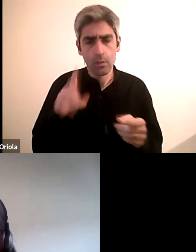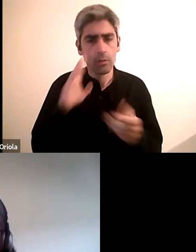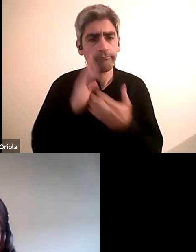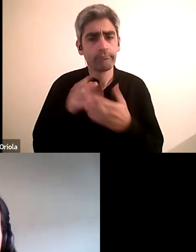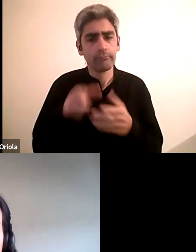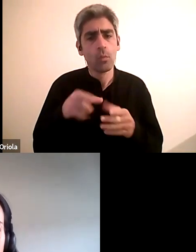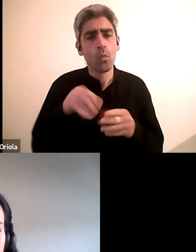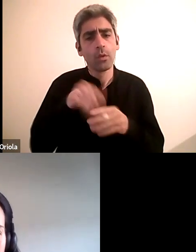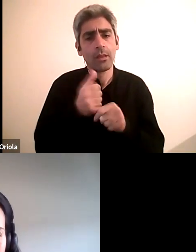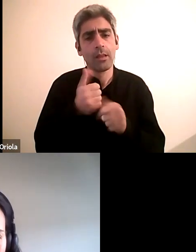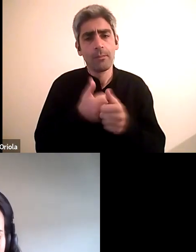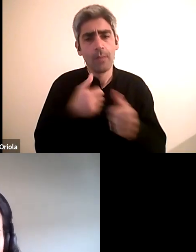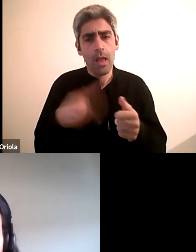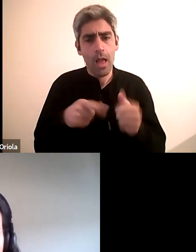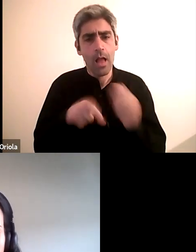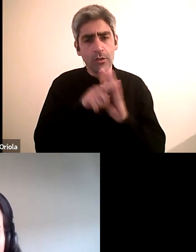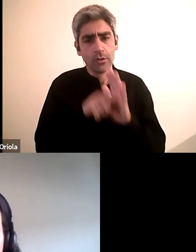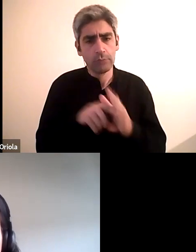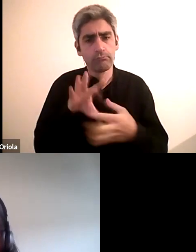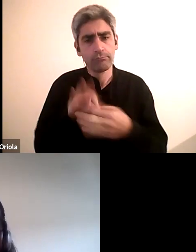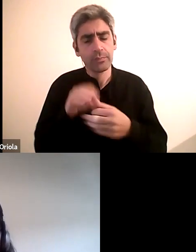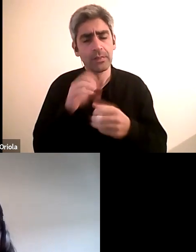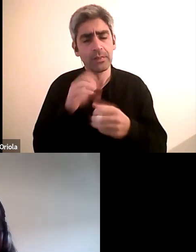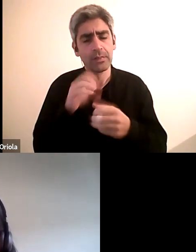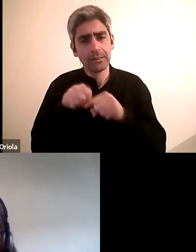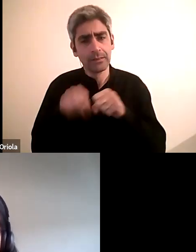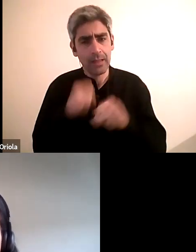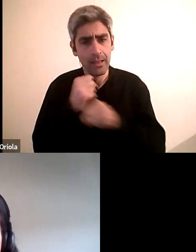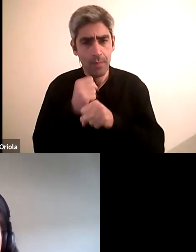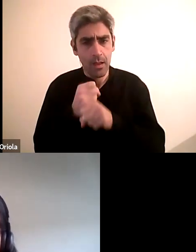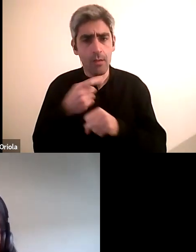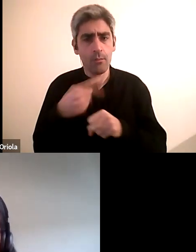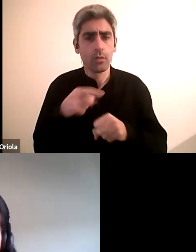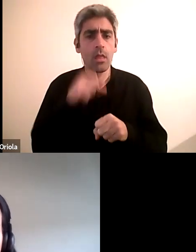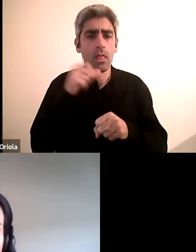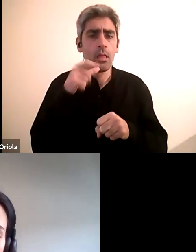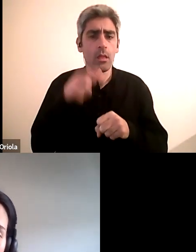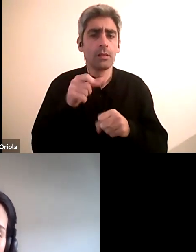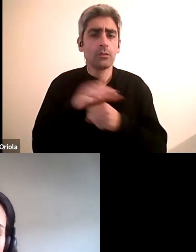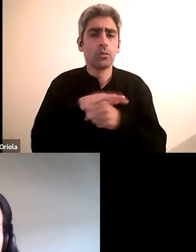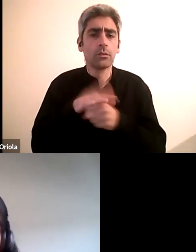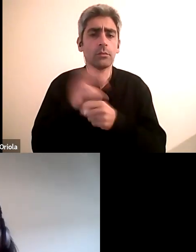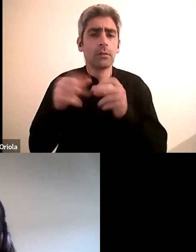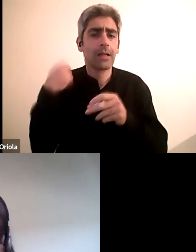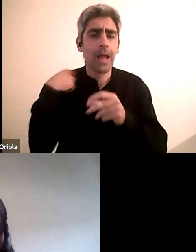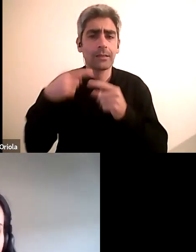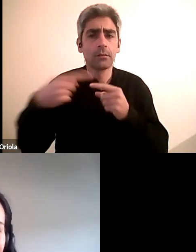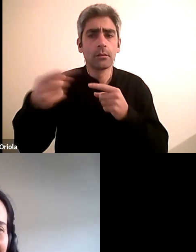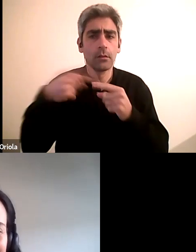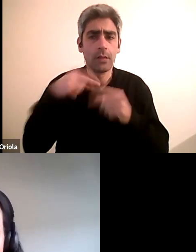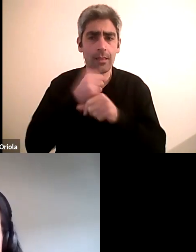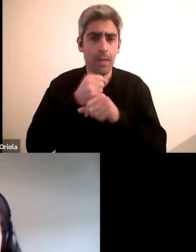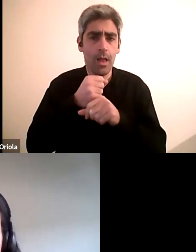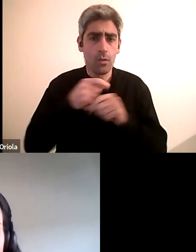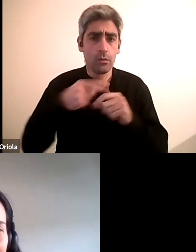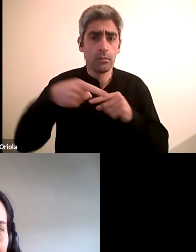legislação que contempla os acidentes de trabalho, uma vez que estes, por norma, contemplam os que ocorrem nas locações casa-trabalho e